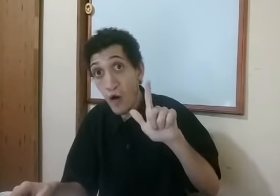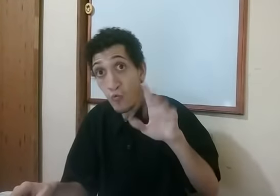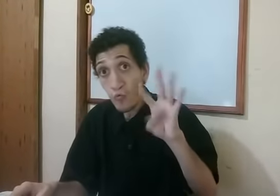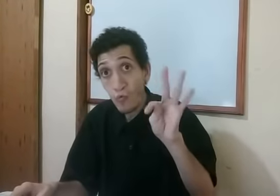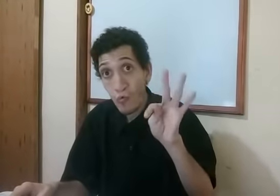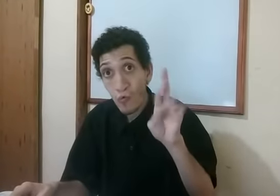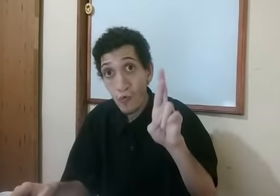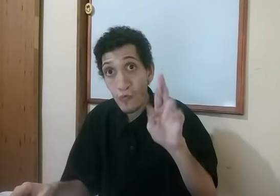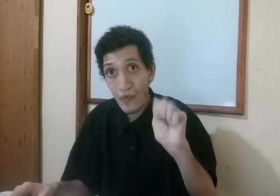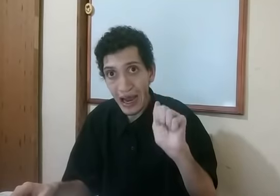Maltratar,